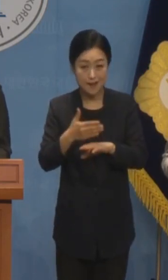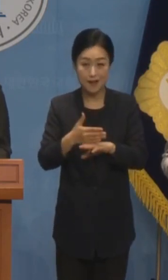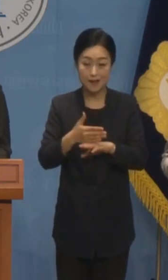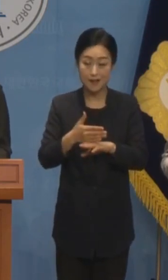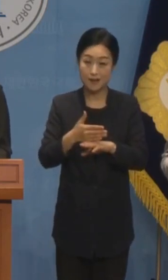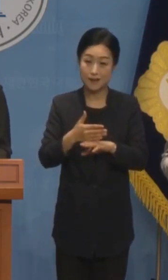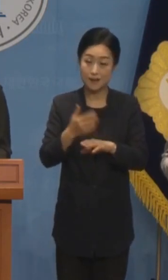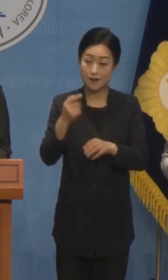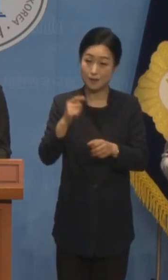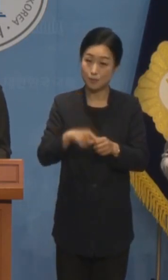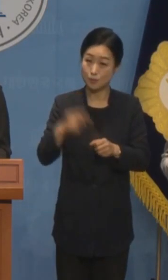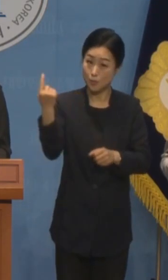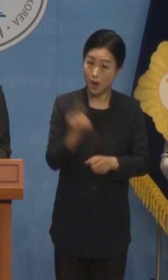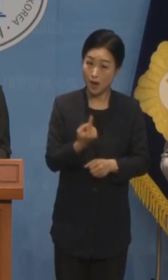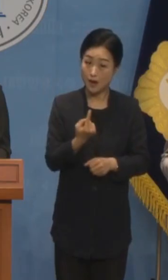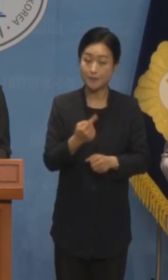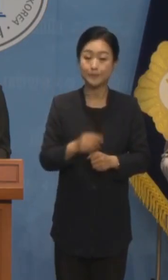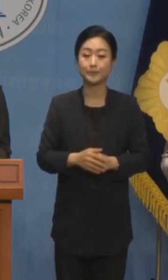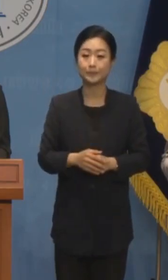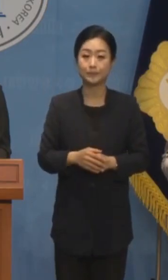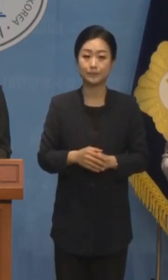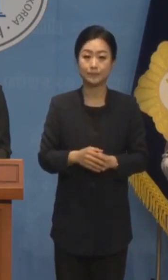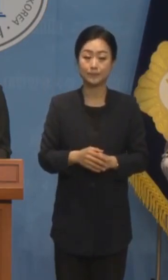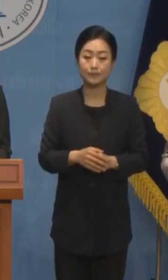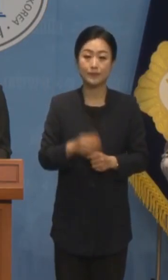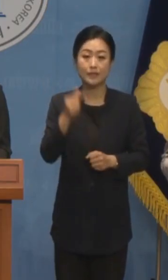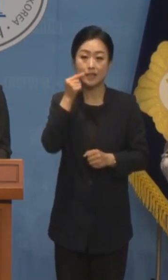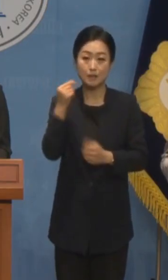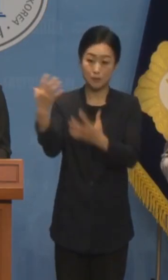우리 선조들의 국적은 일본이었다는